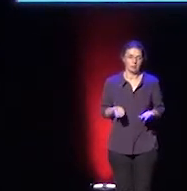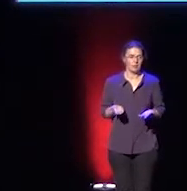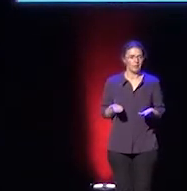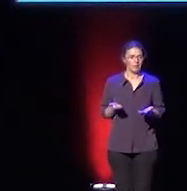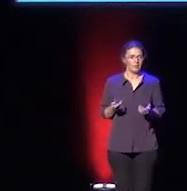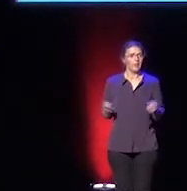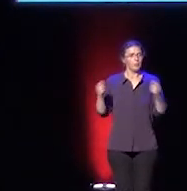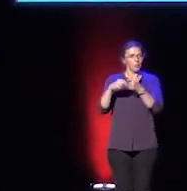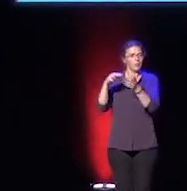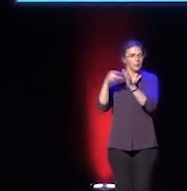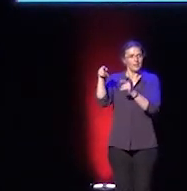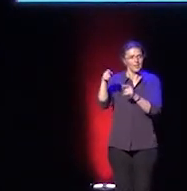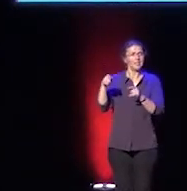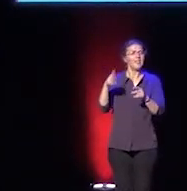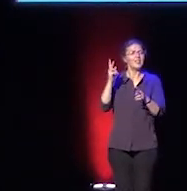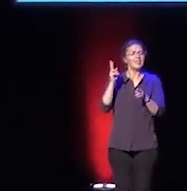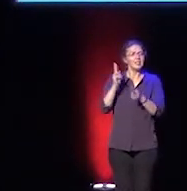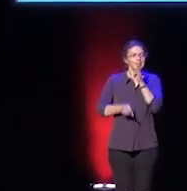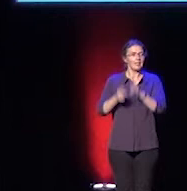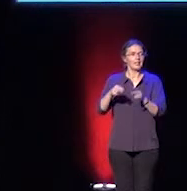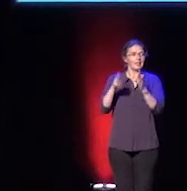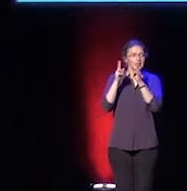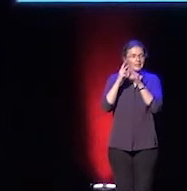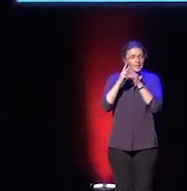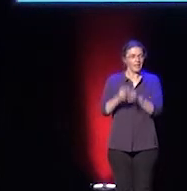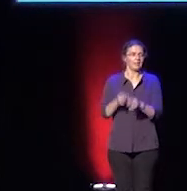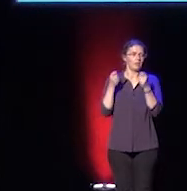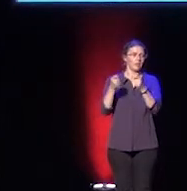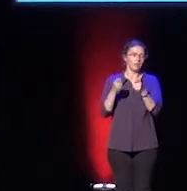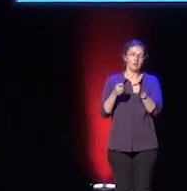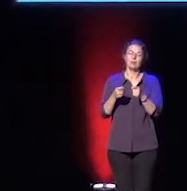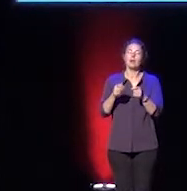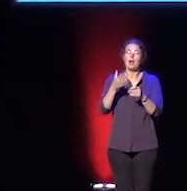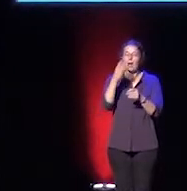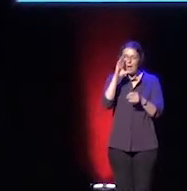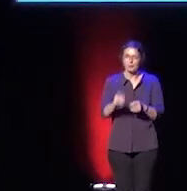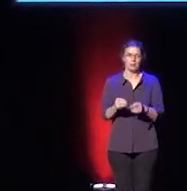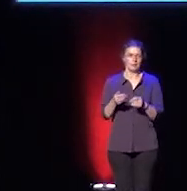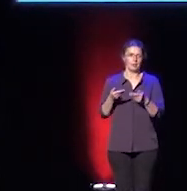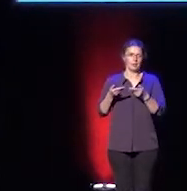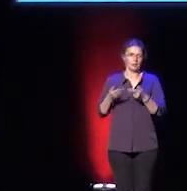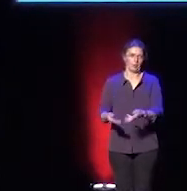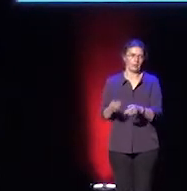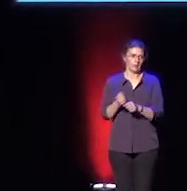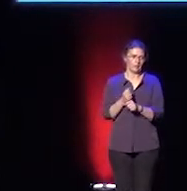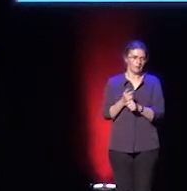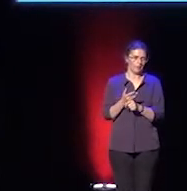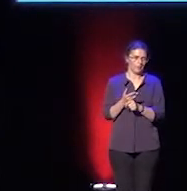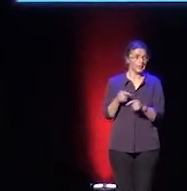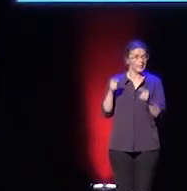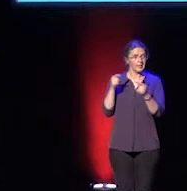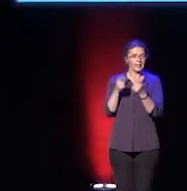hat die gesetzliche Rentenversicherung vorsätzlich geschwächt. Ziel war,